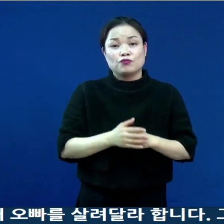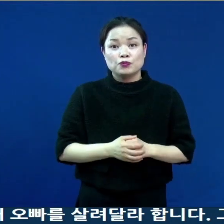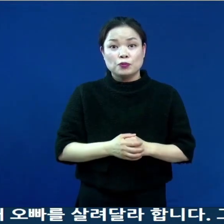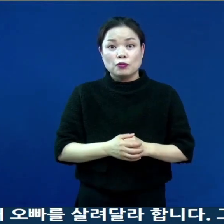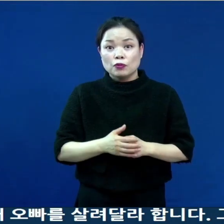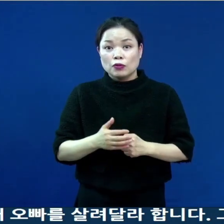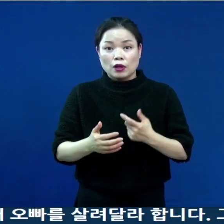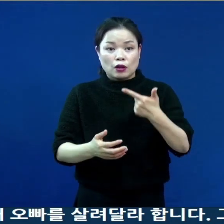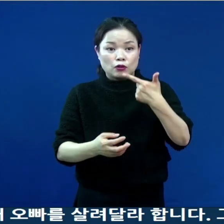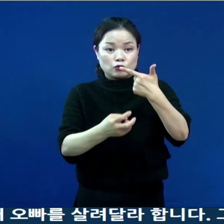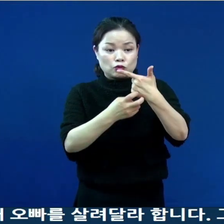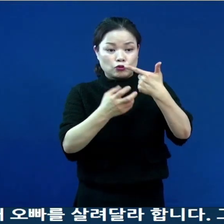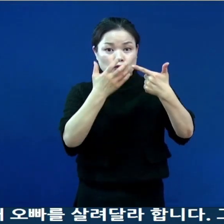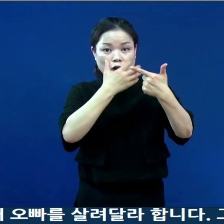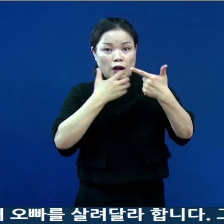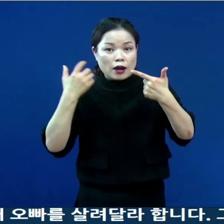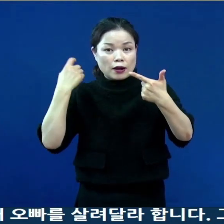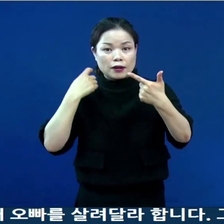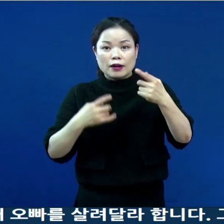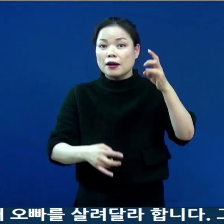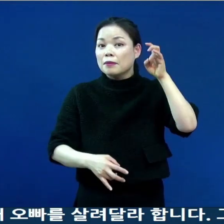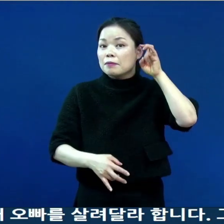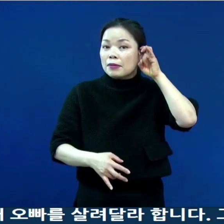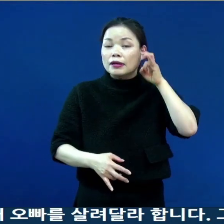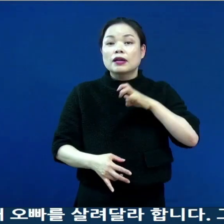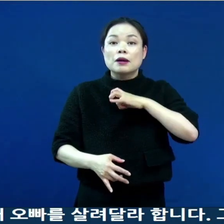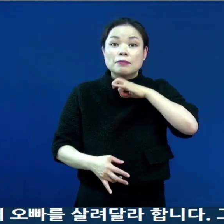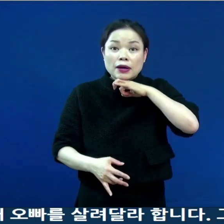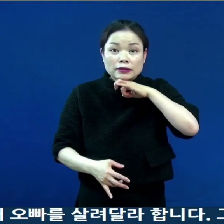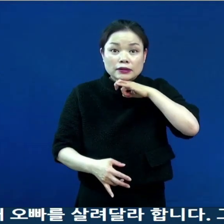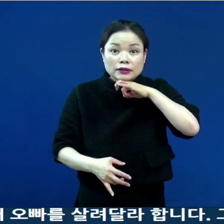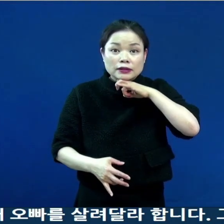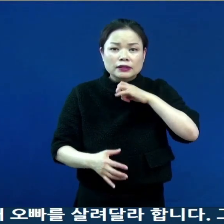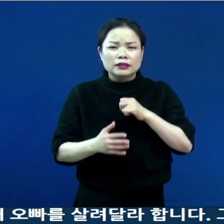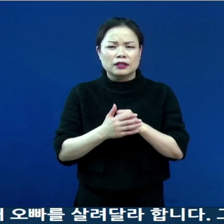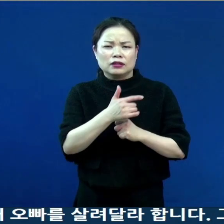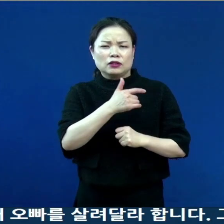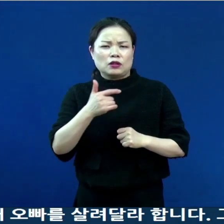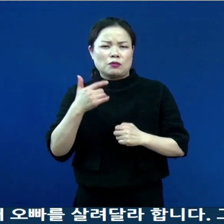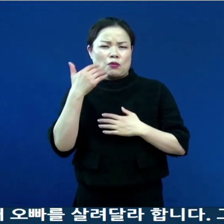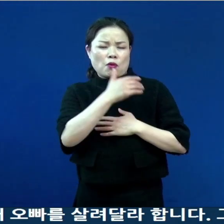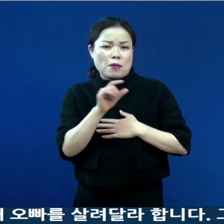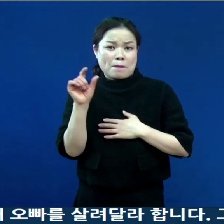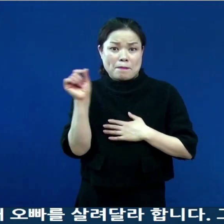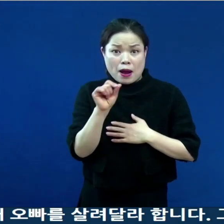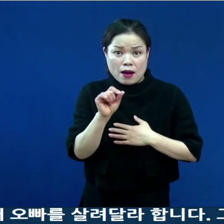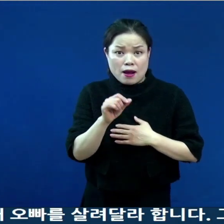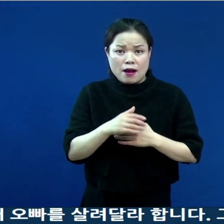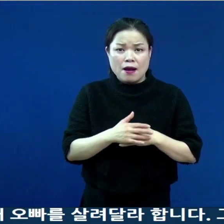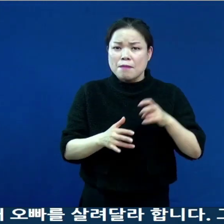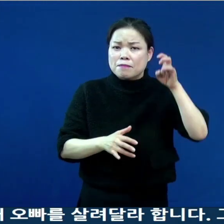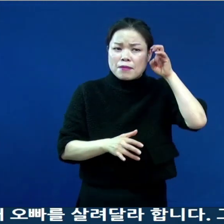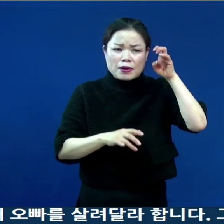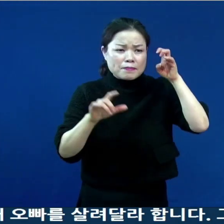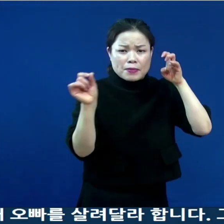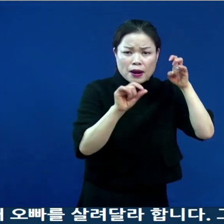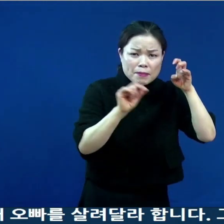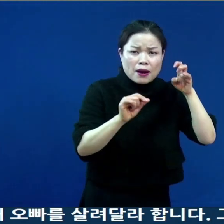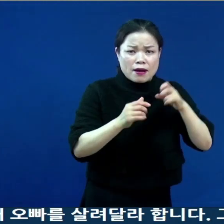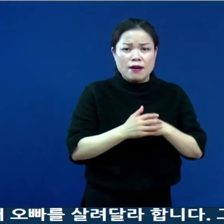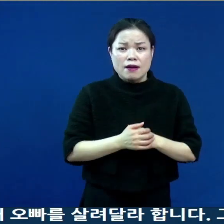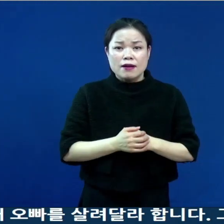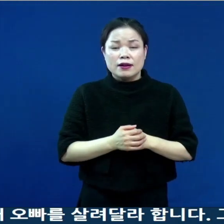이게 누가복음 10장에 나오는 마르다 마리아 모습하고 일치해요. 마르다는 상당히 몸이 민첩합니다. 빨라요. 모든 게